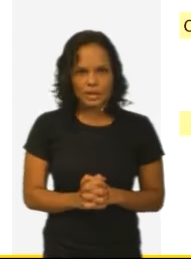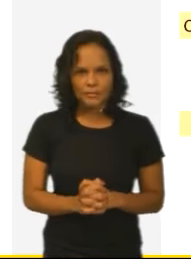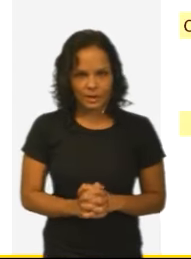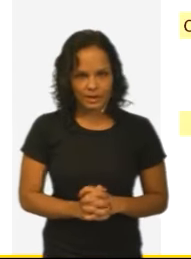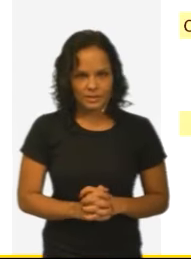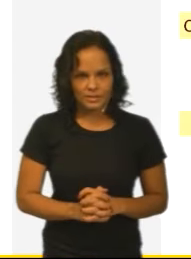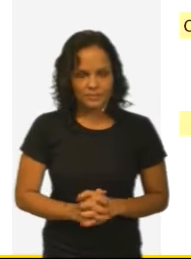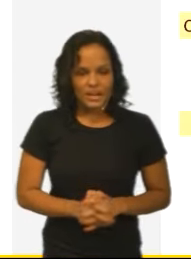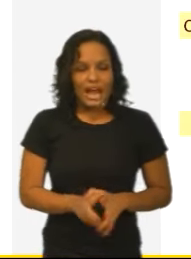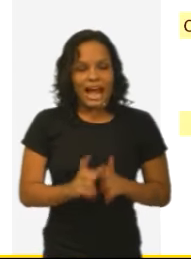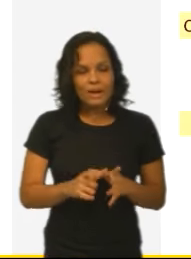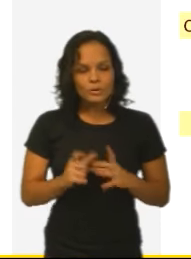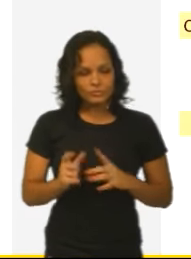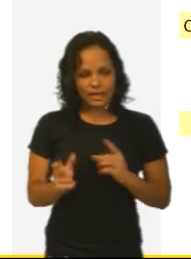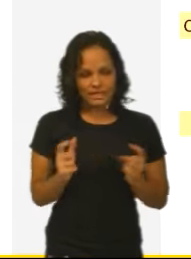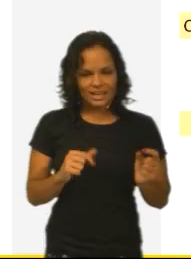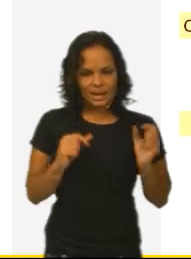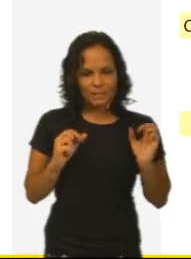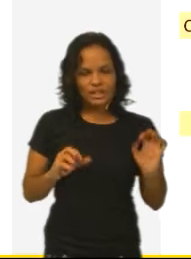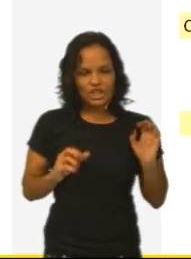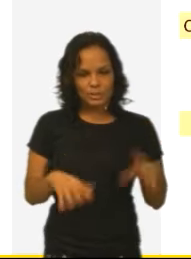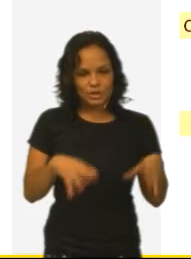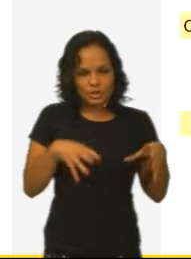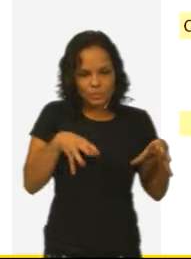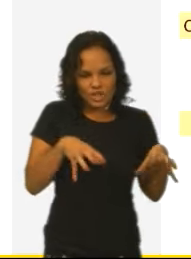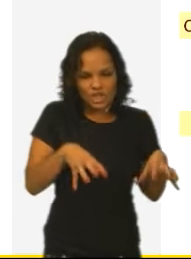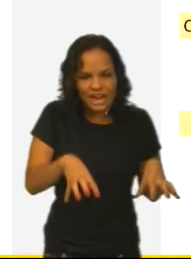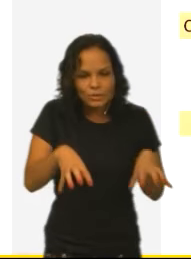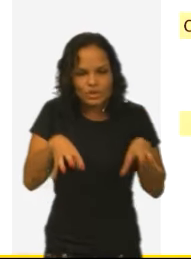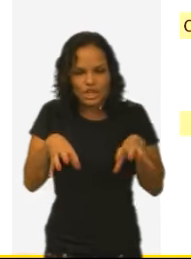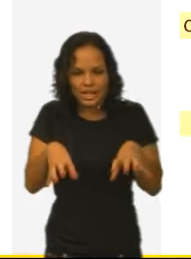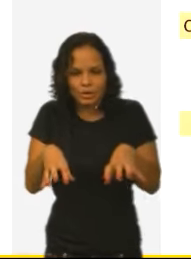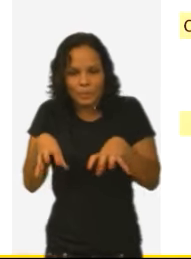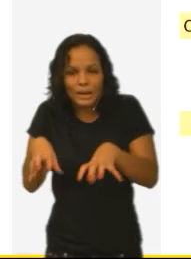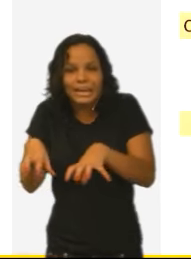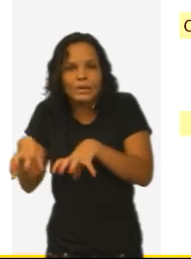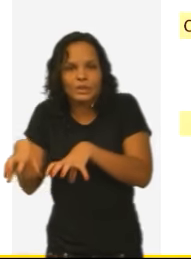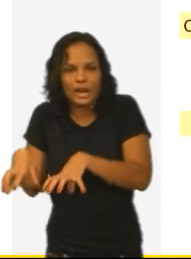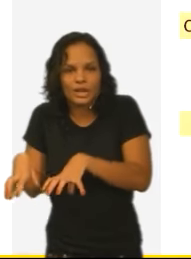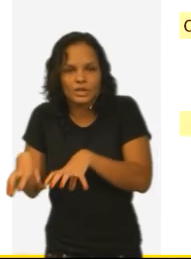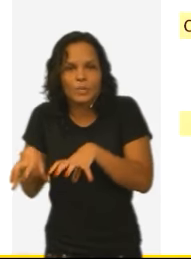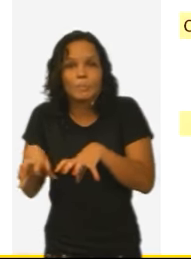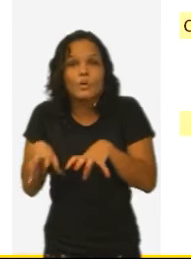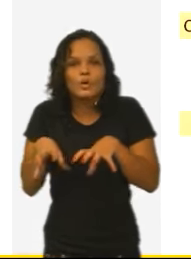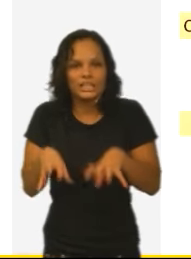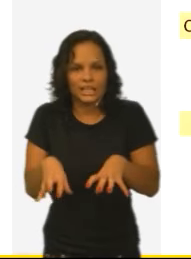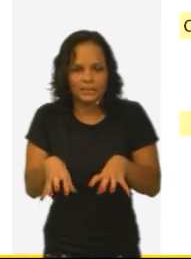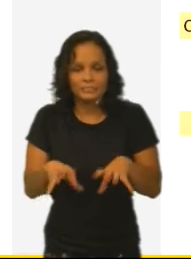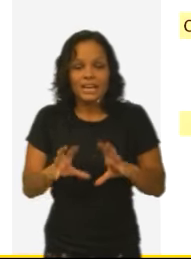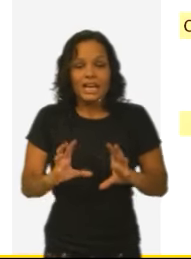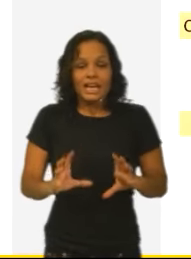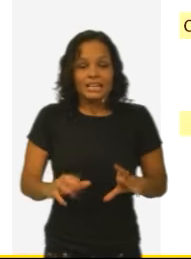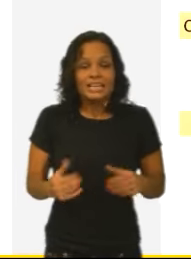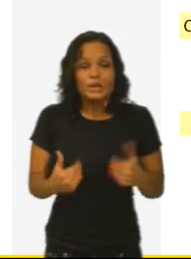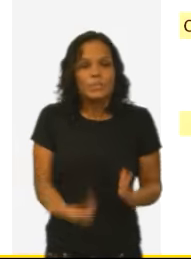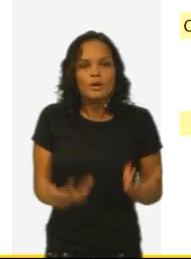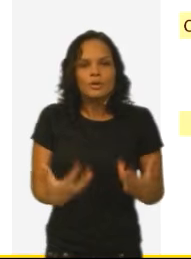da frase. Acontece que a gramática chama isso de objeto direto pleonástico, por quê? Seria